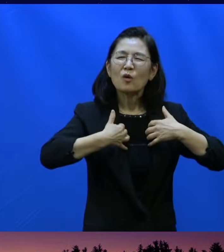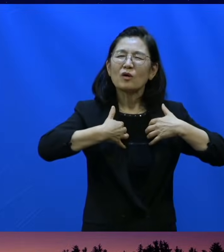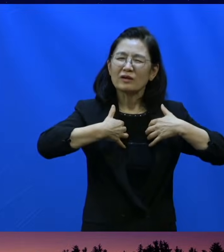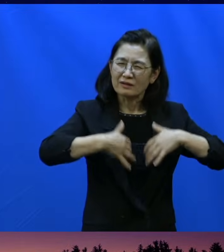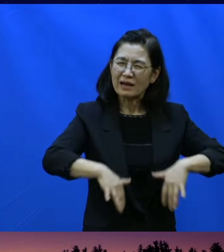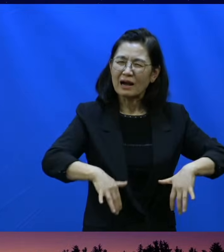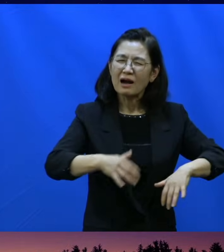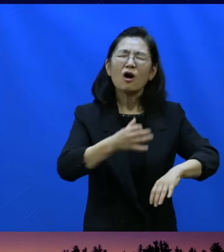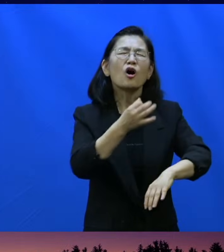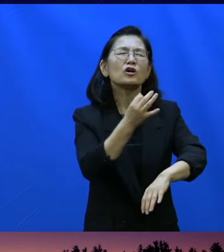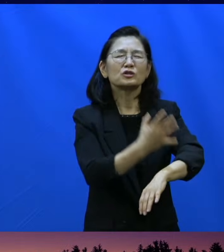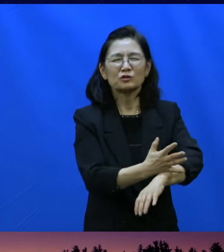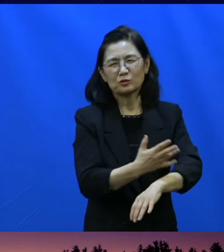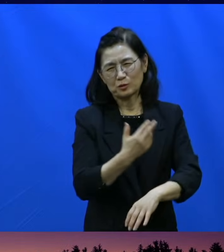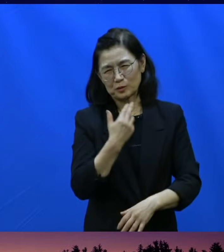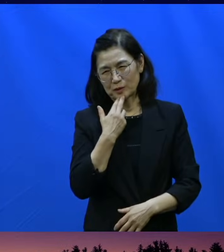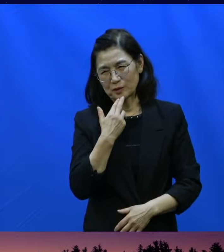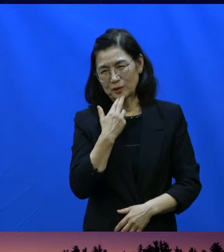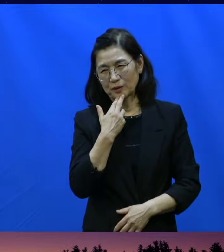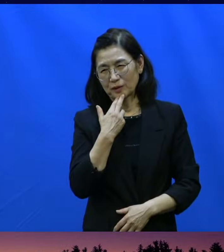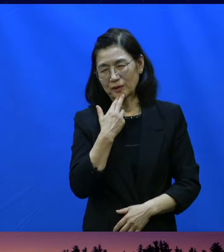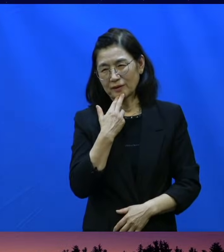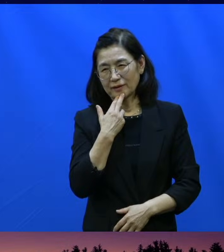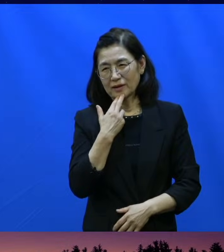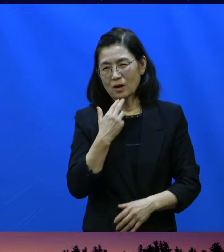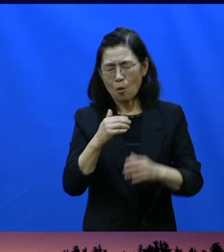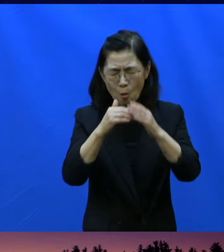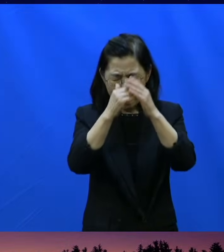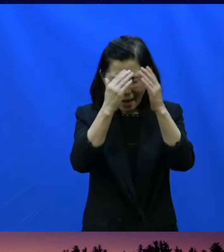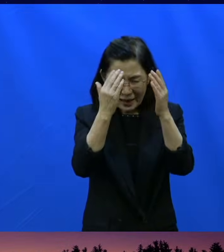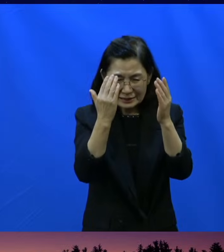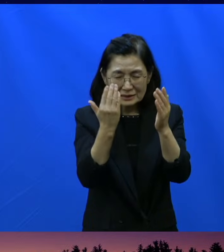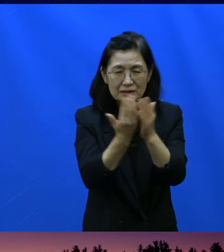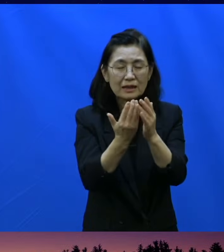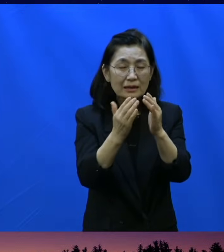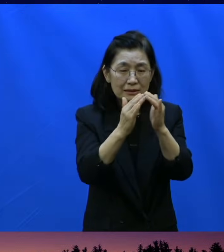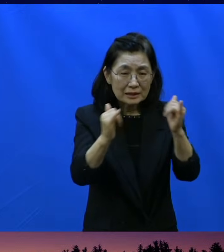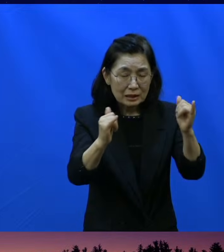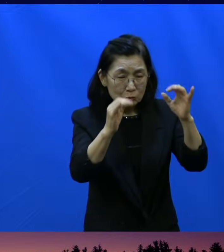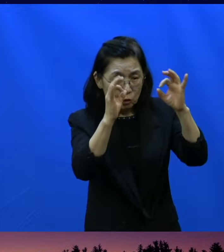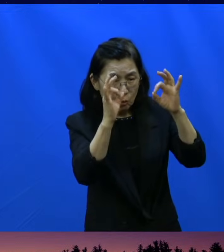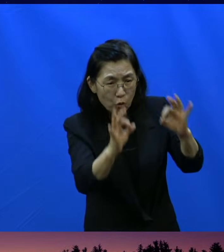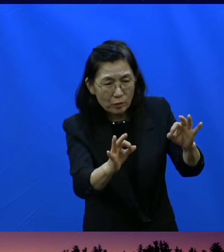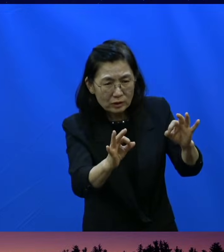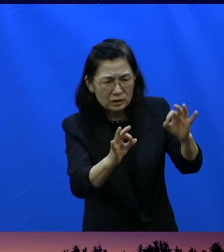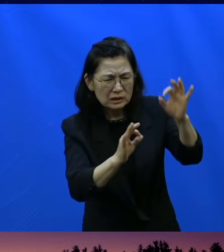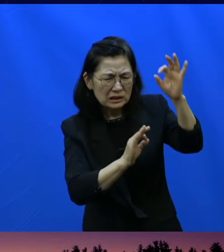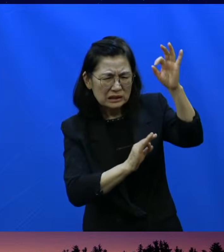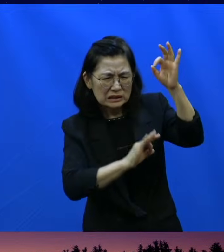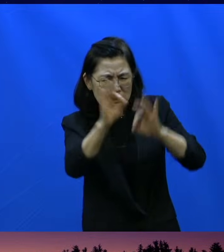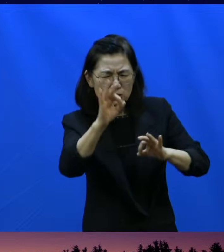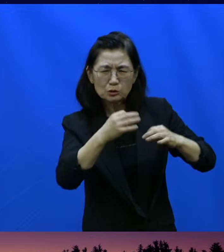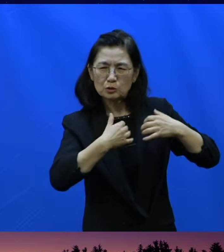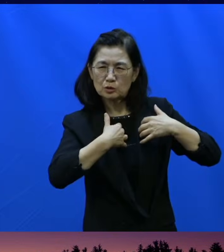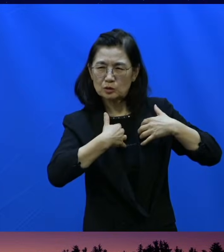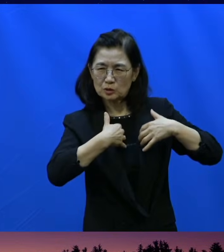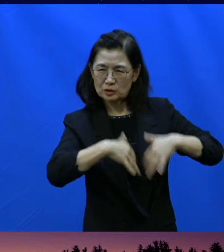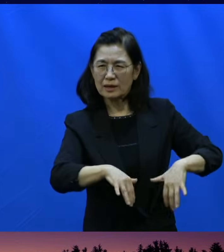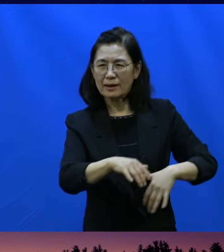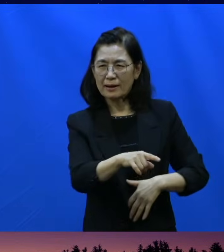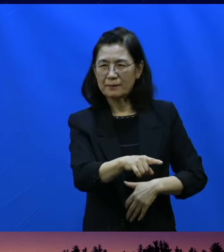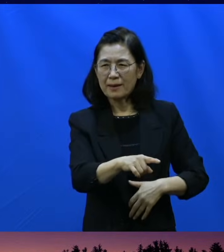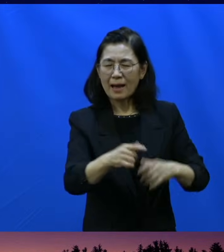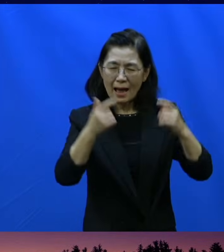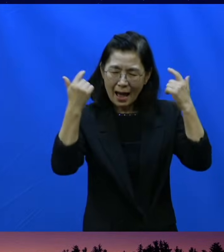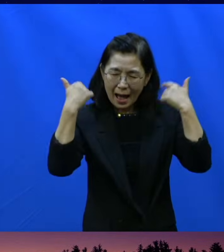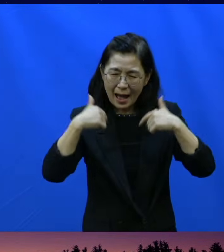그래서 아무리 노력을 해도, 아무리 완벽해 보이는 사람이라도 우리의 삶은 오점투성이에요. 그래서 우리의 삶은 늘